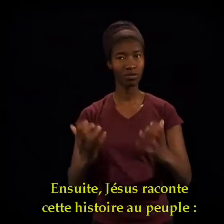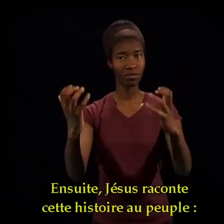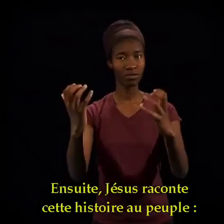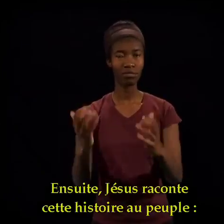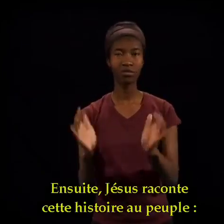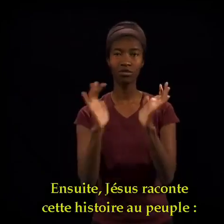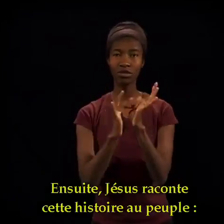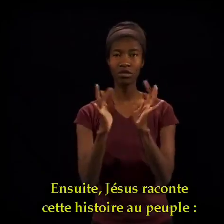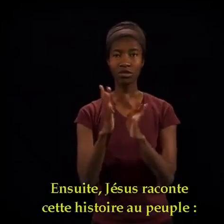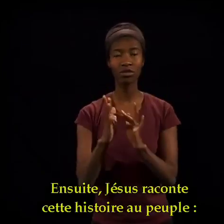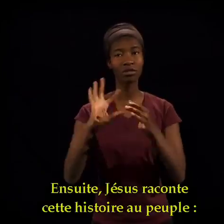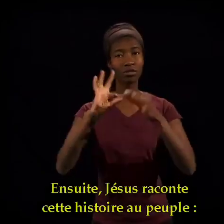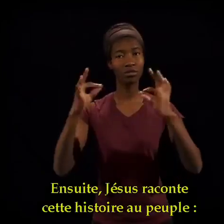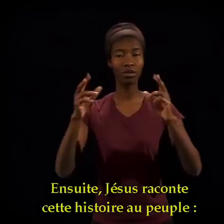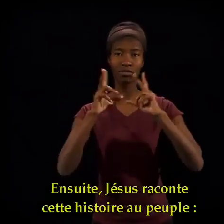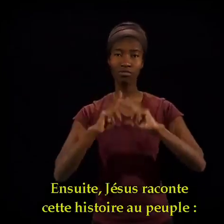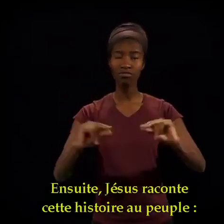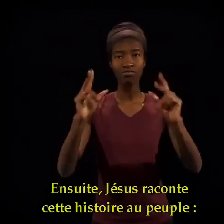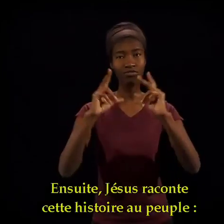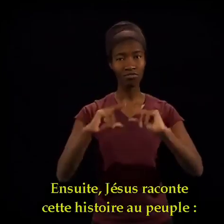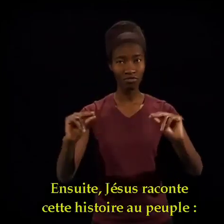Ensuite, Jésus raconte cette histoire au peuple.